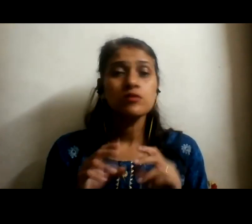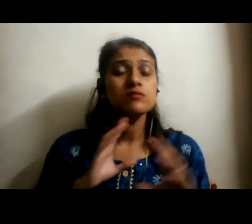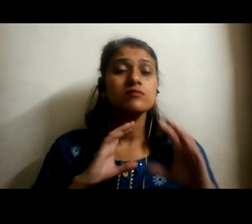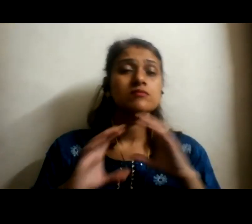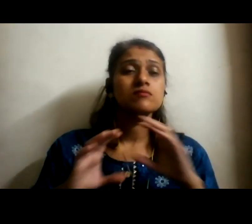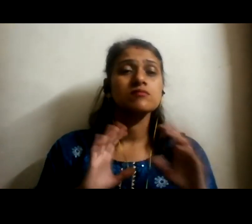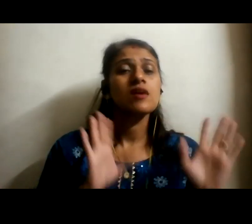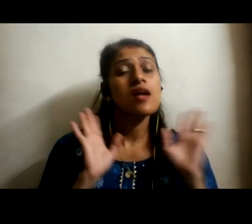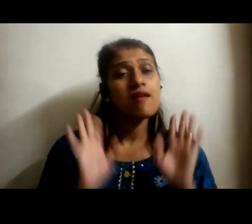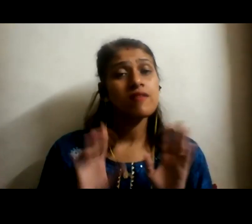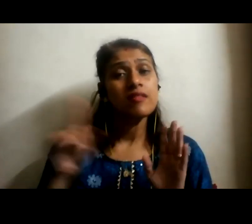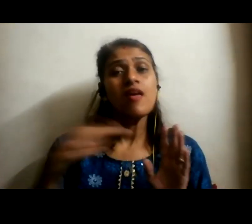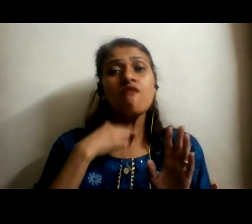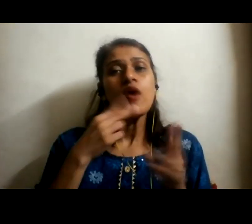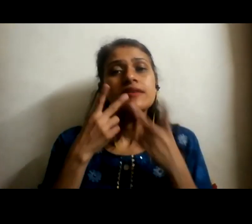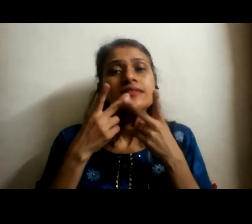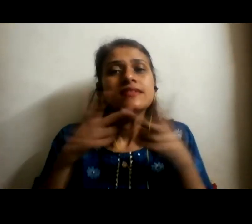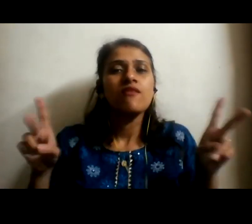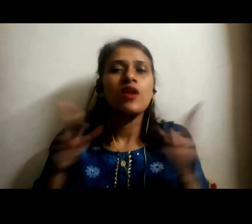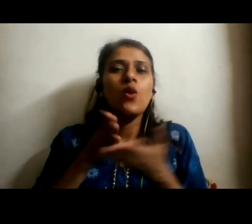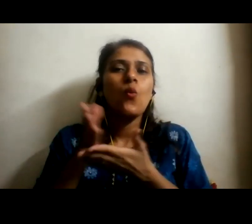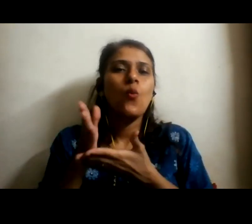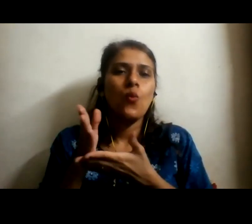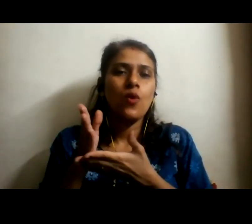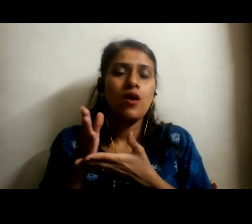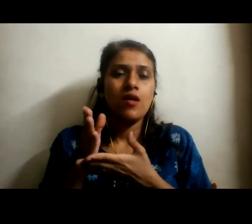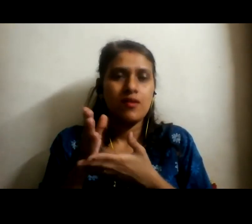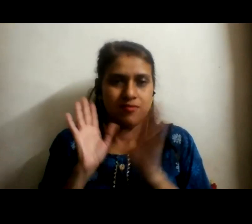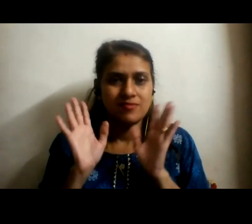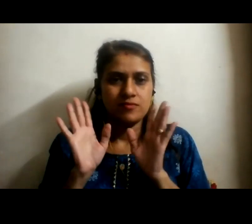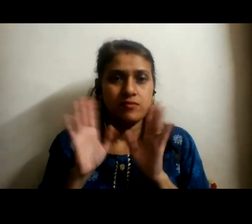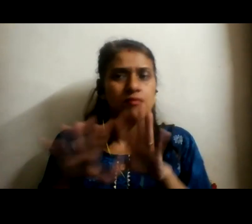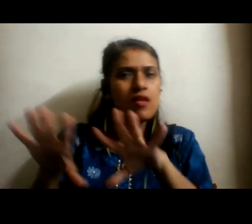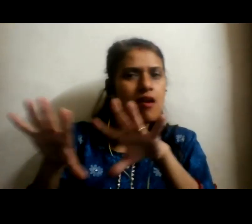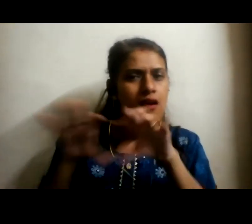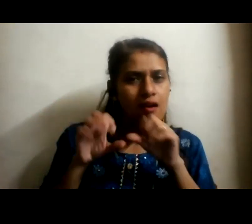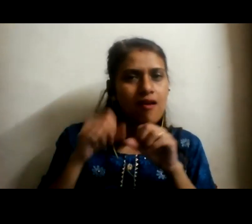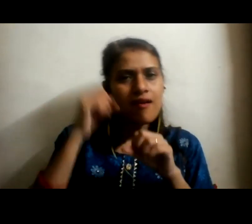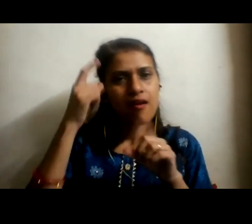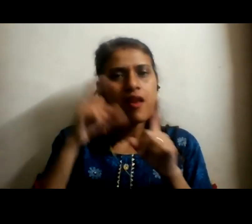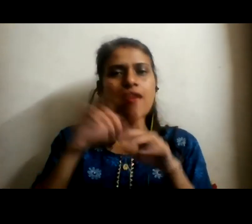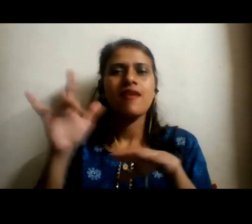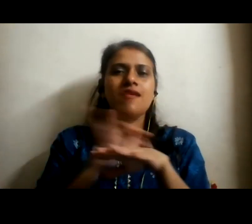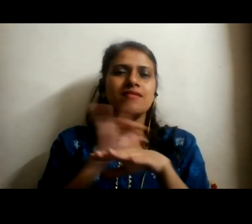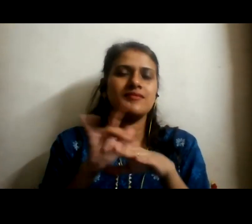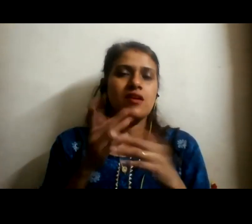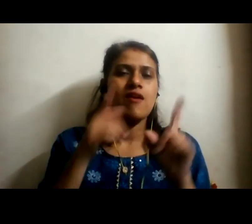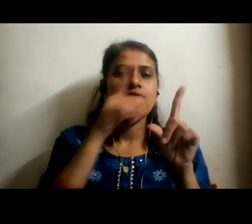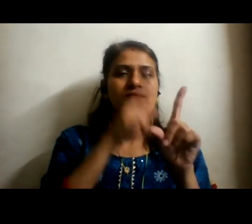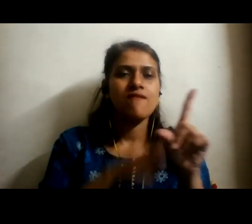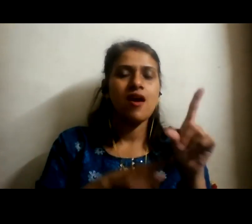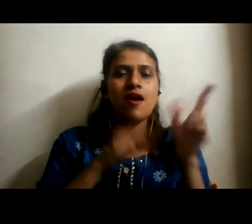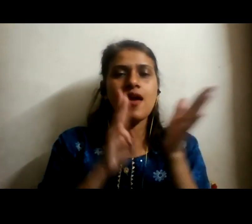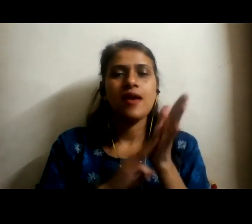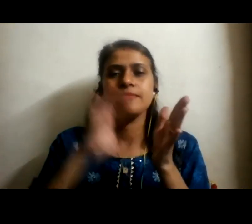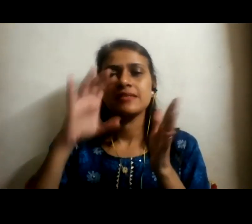दे वॉइस इट डिफरेंटली, अब उसको अगर हम समझ पाए, वो एक डिजिटल मार्केटिंग उनको मैंने YMCA में लगाया, एक सोशल